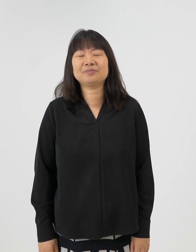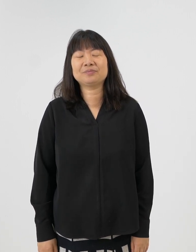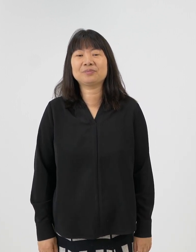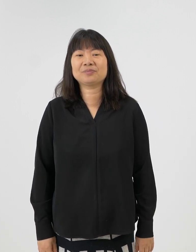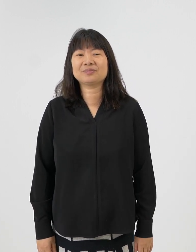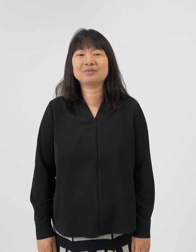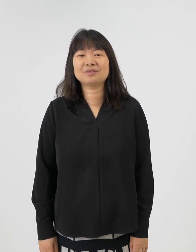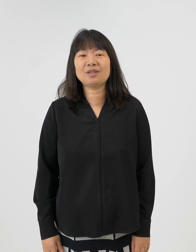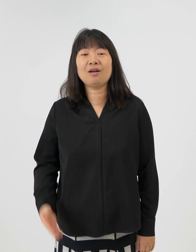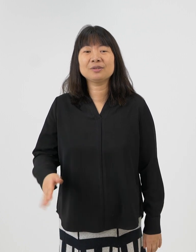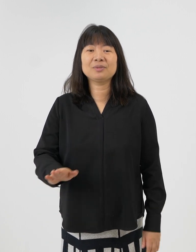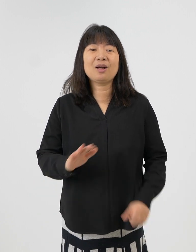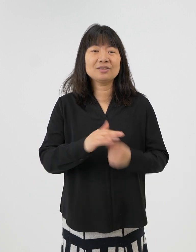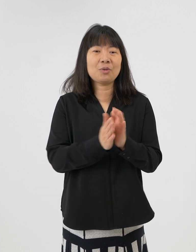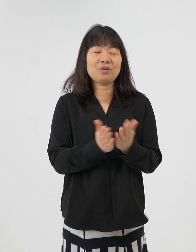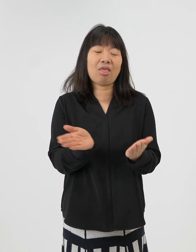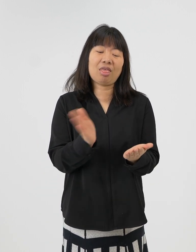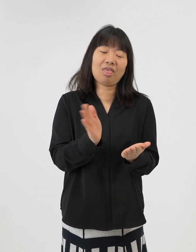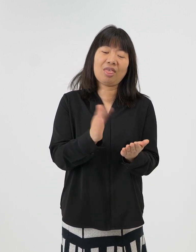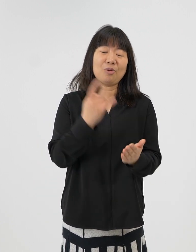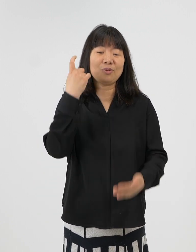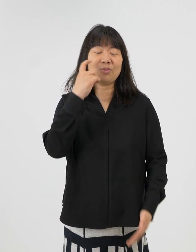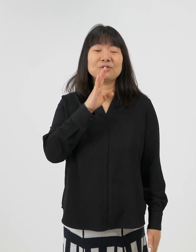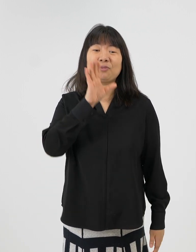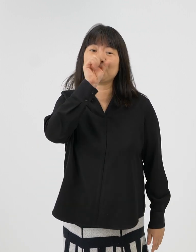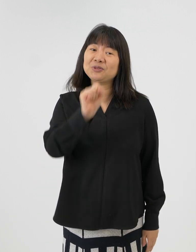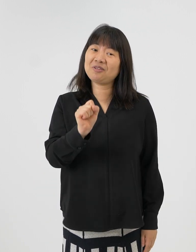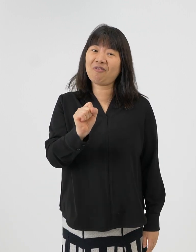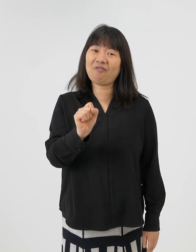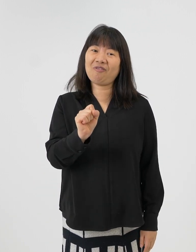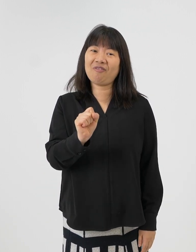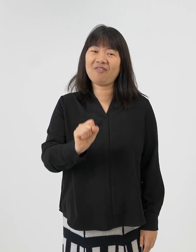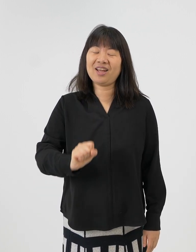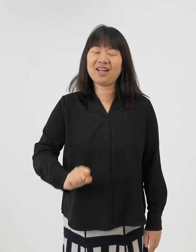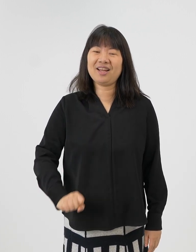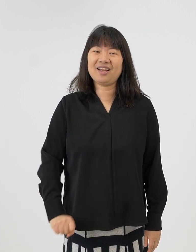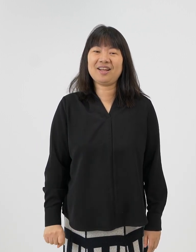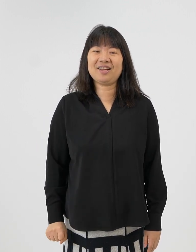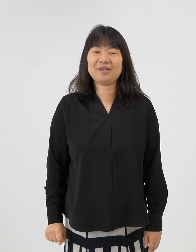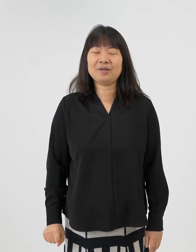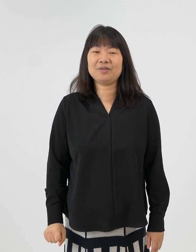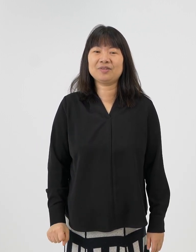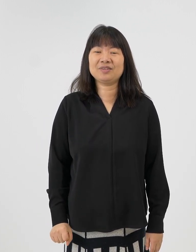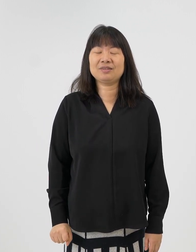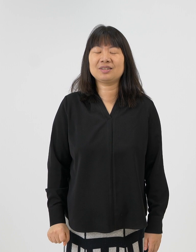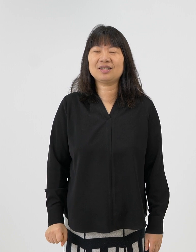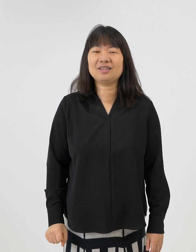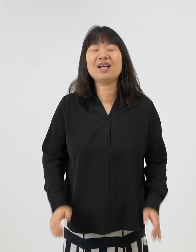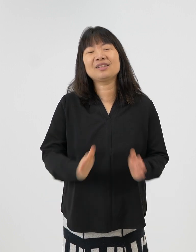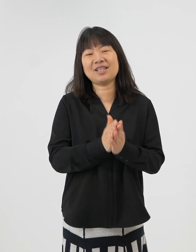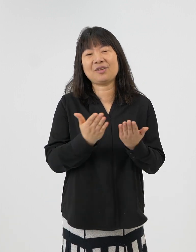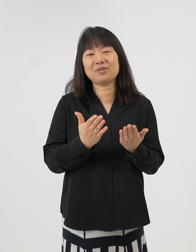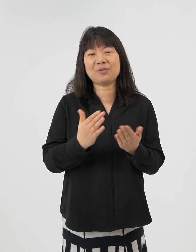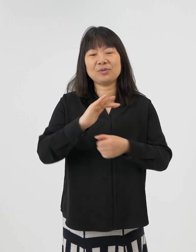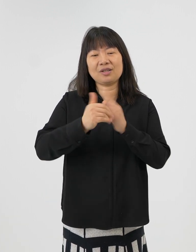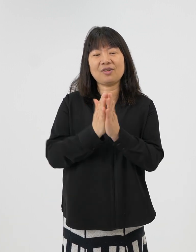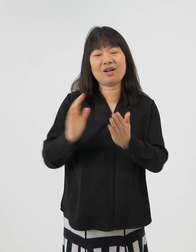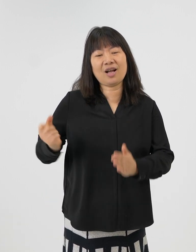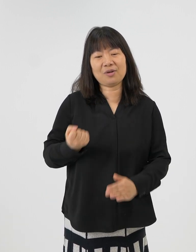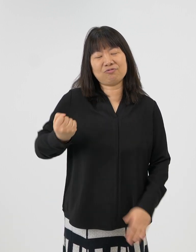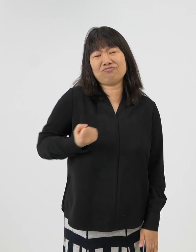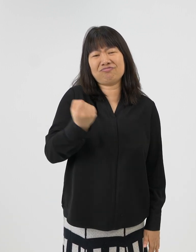이 얼마나 좋아요. 예, 다 넘김. 가능한 오프라인으로 갖고 다니세요. 어쨌든